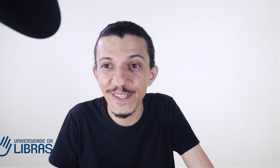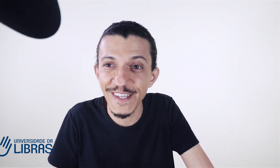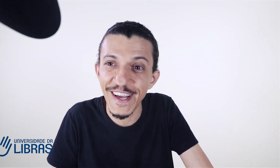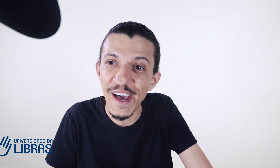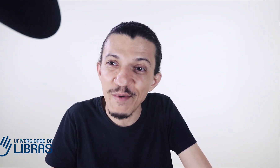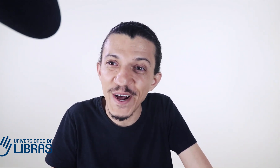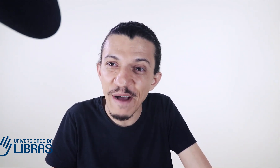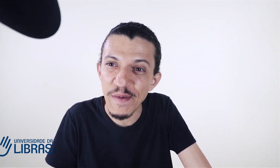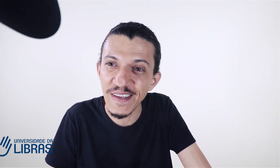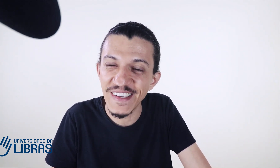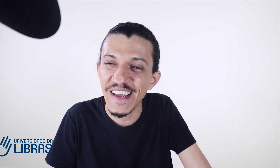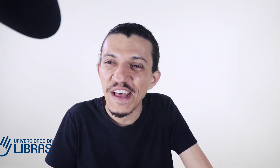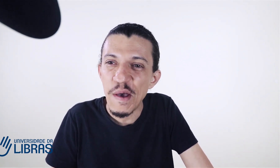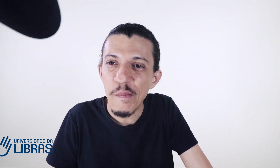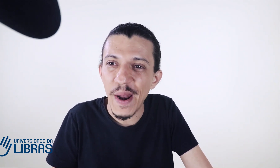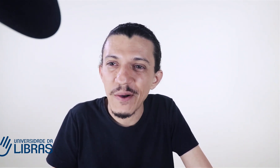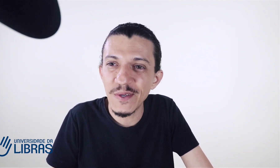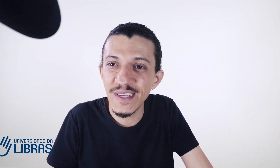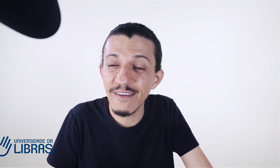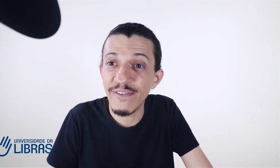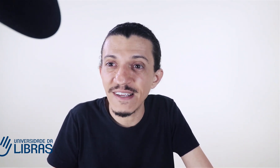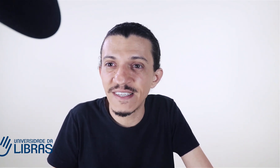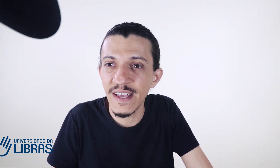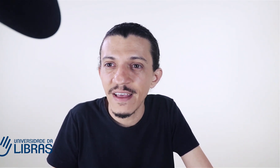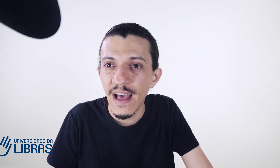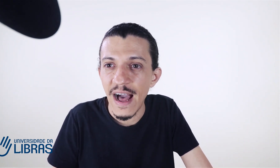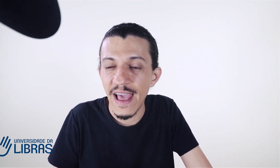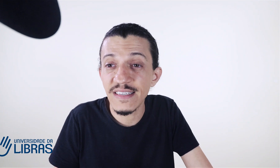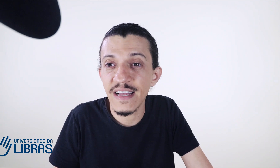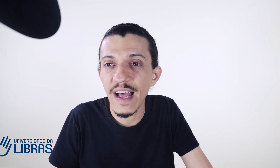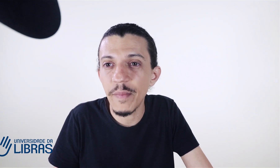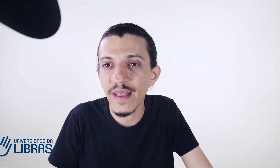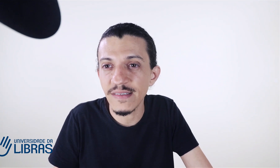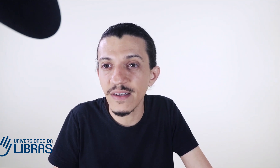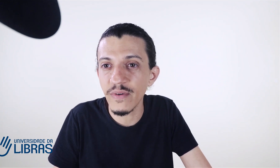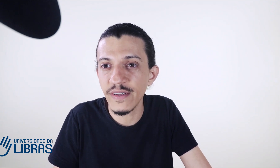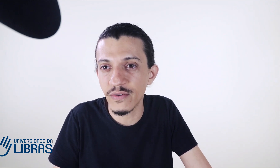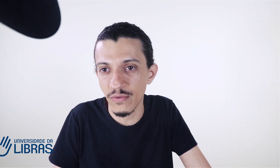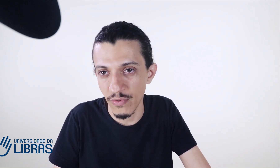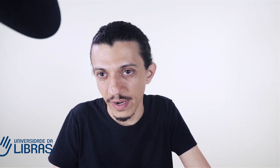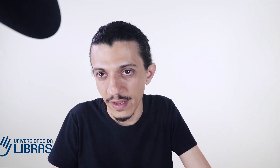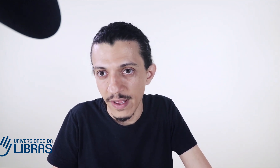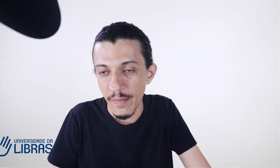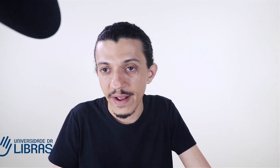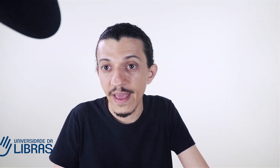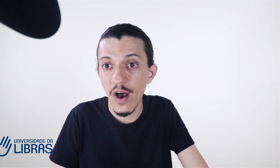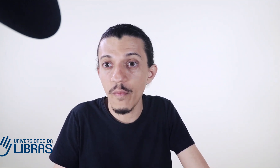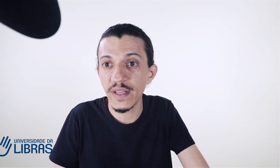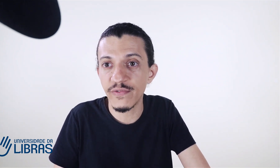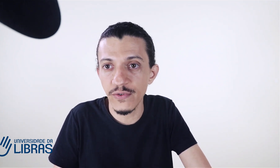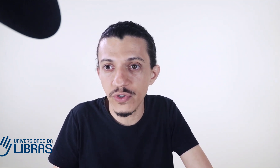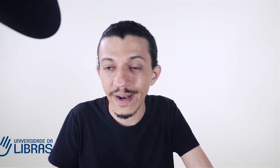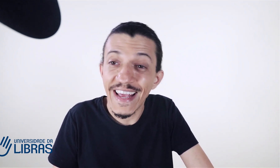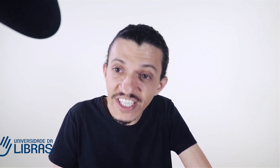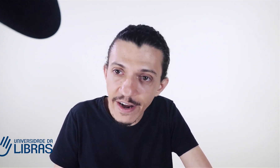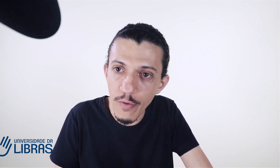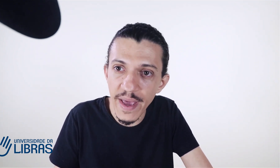ainda quebram a cabeça para conseguir fazer essa adaptação na estrutura, para que realmente funcione. E